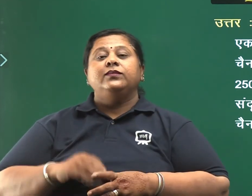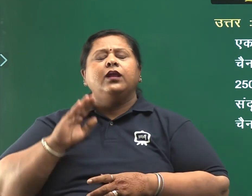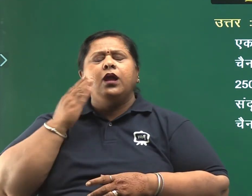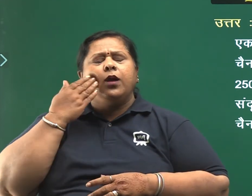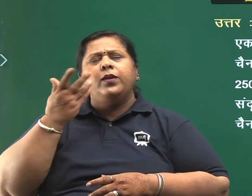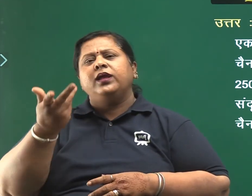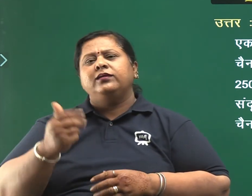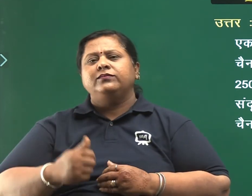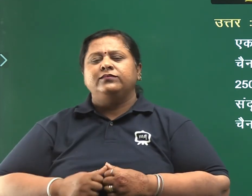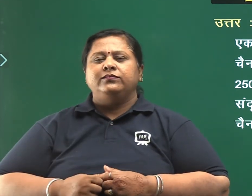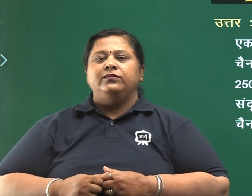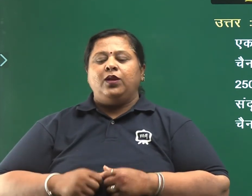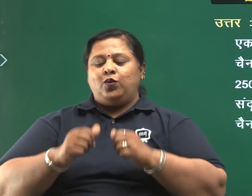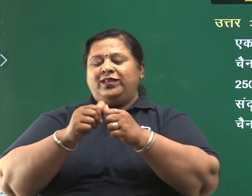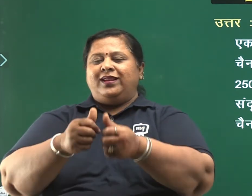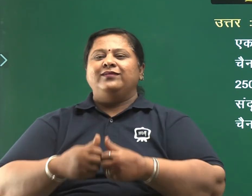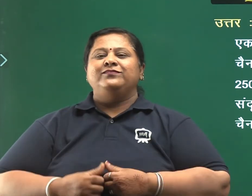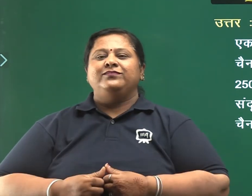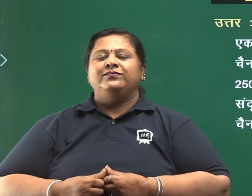कब आई? उत्तर है